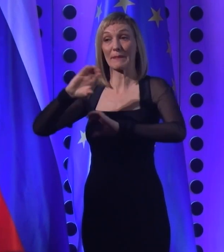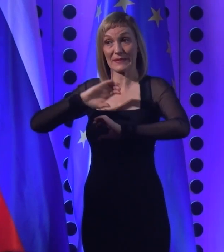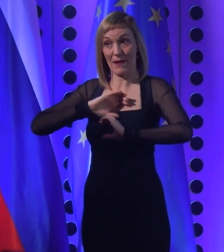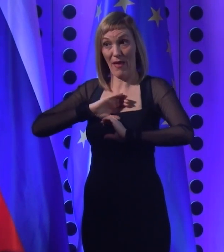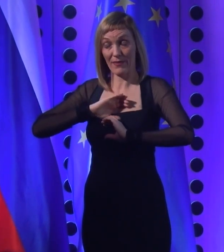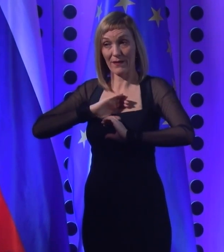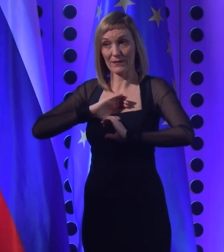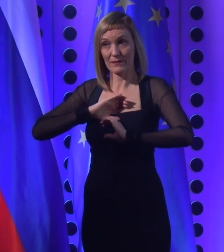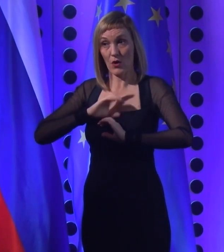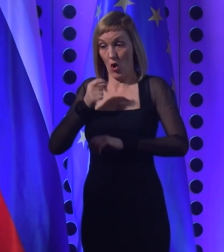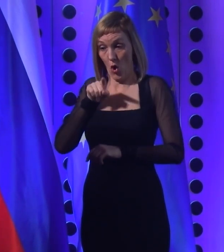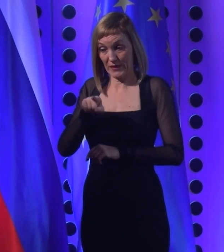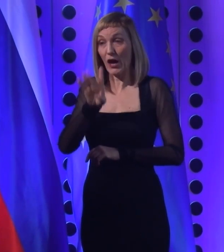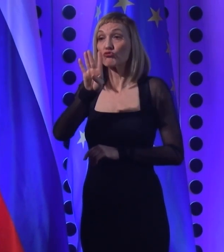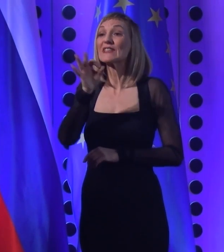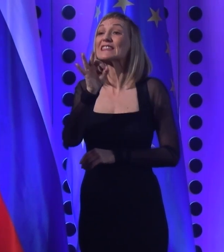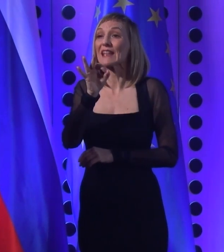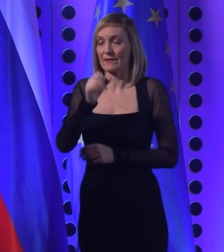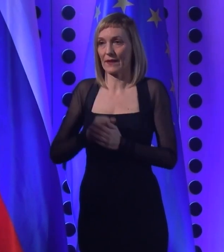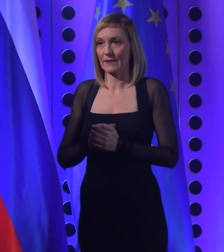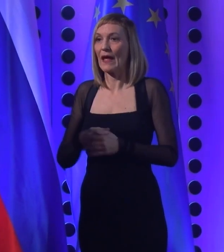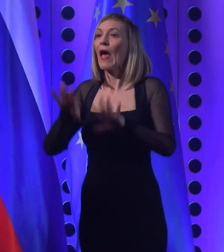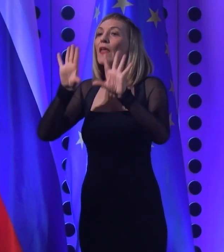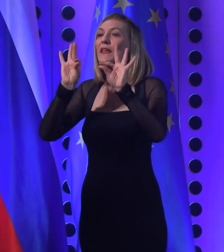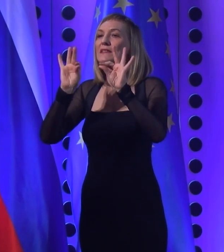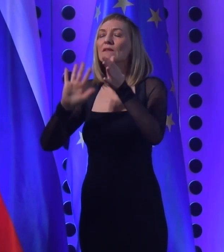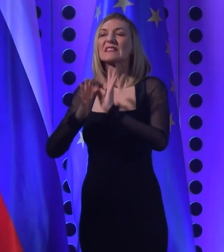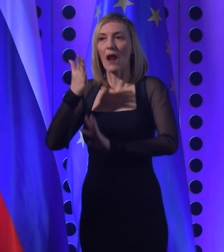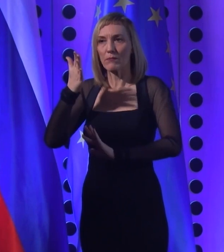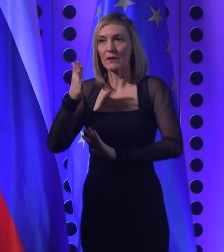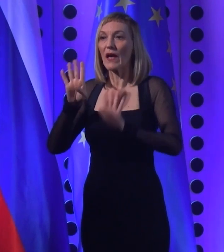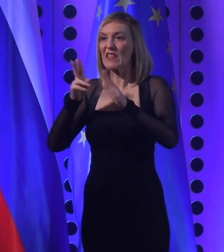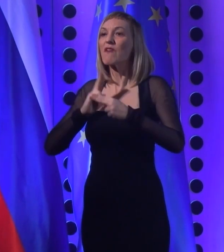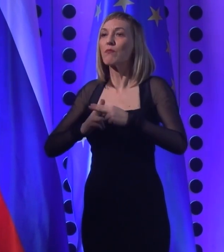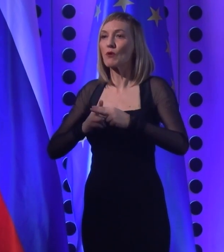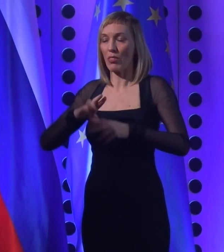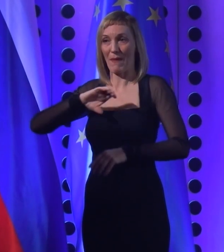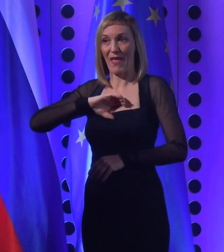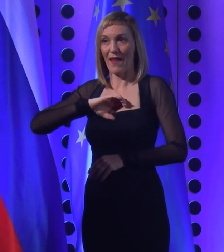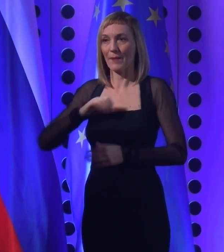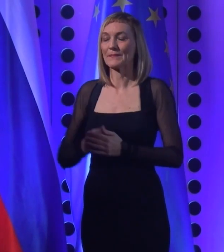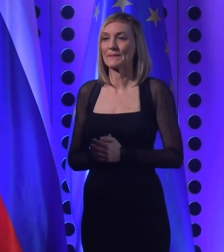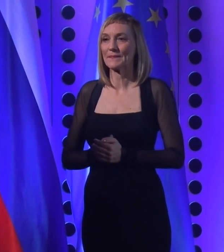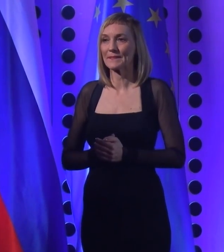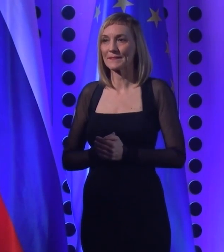medalj, od tega 4 zlate, 10 srebrnih in 9 bronastih.